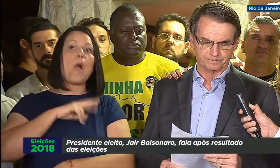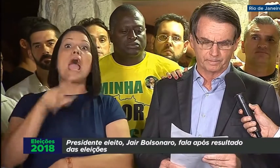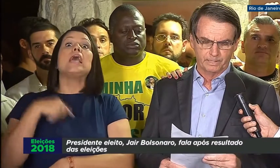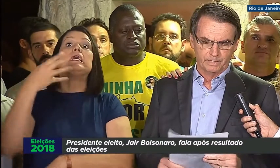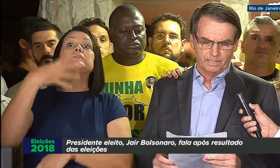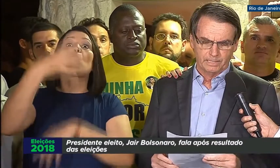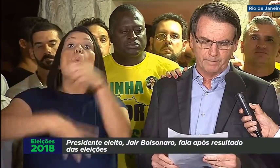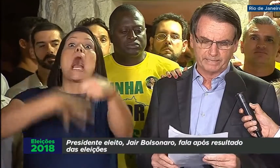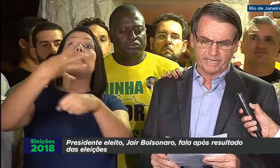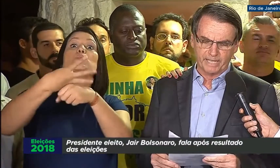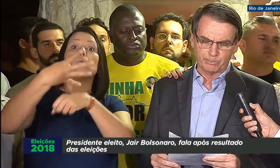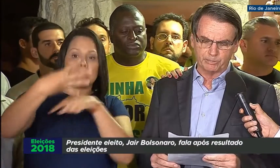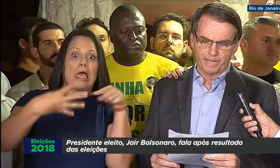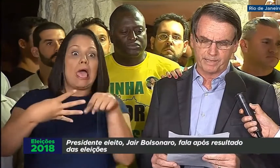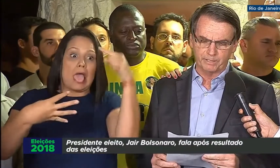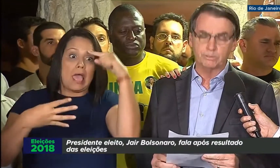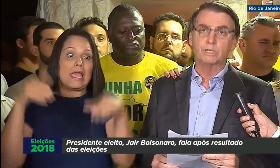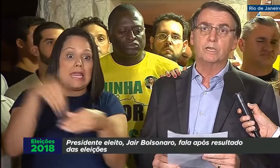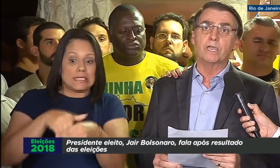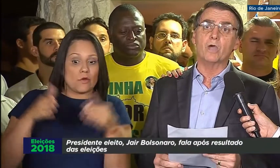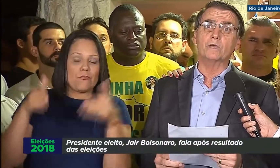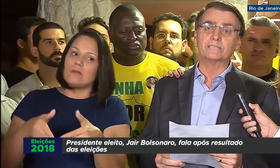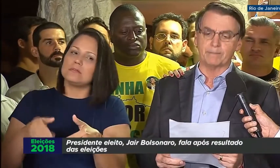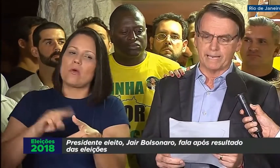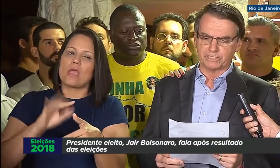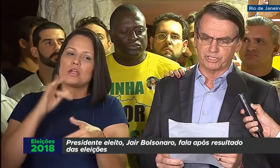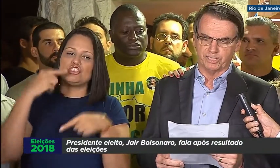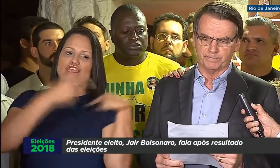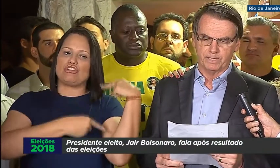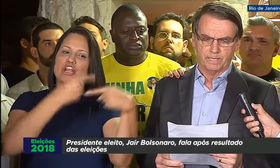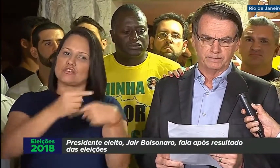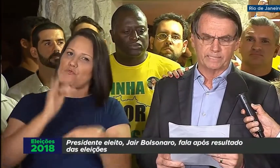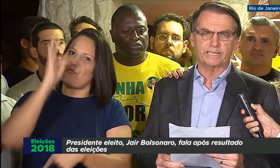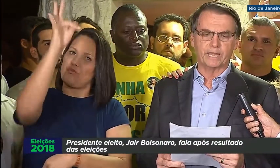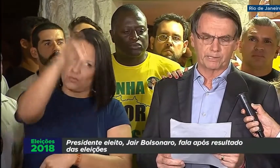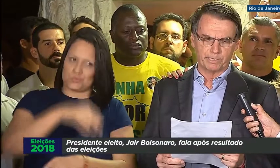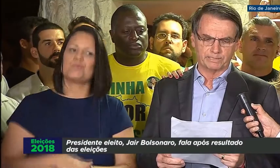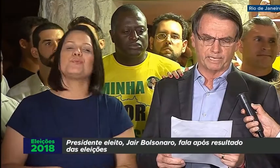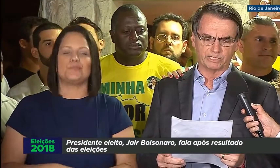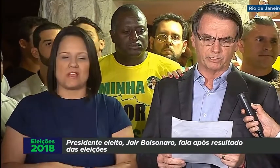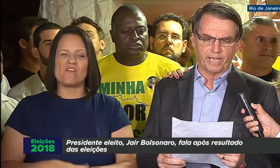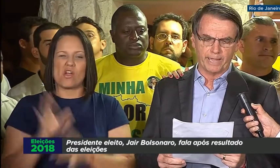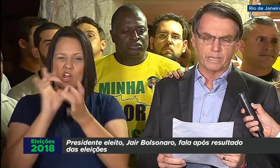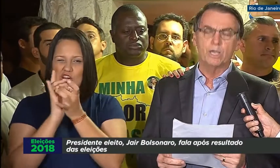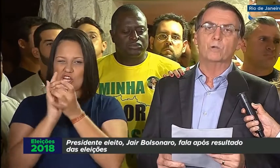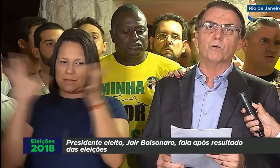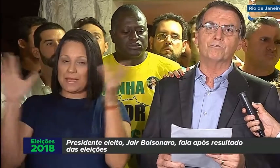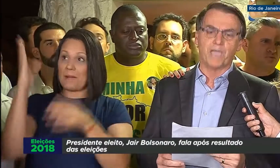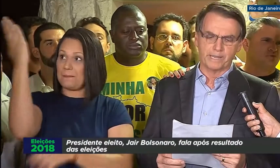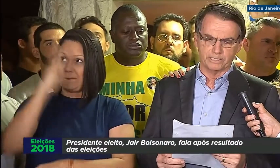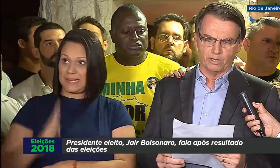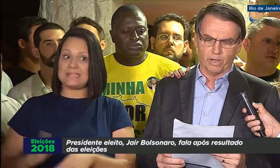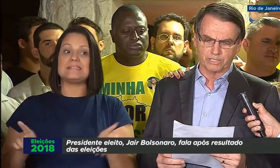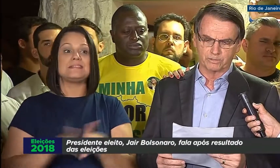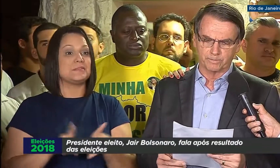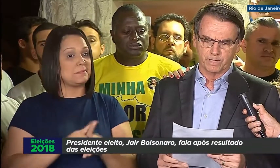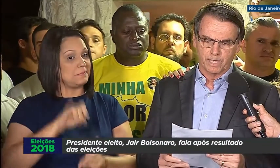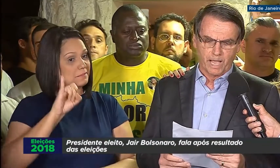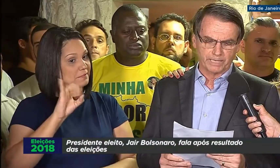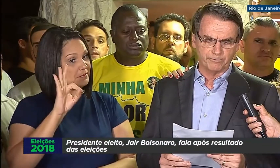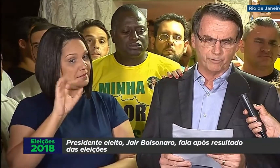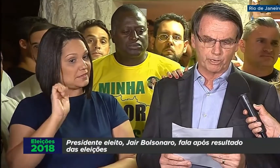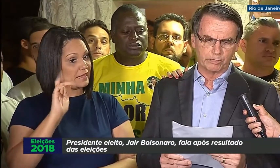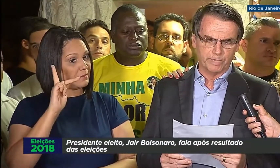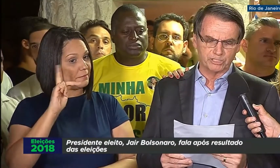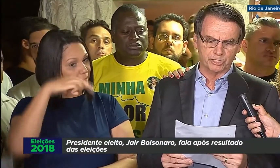eleição. Libertaremos o Brasil e o Itamaraty das relações internacionais com viés ideológico